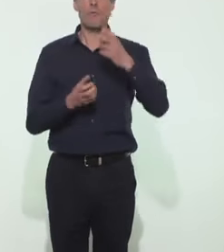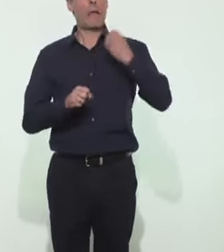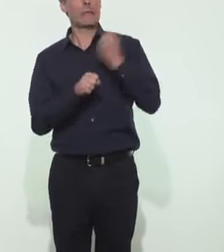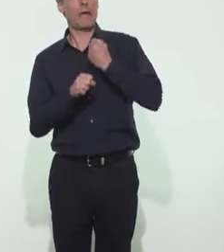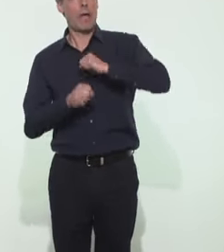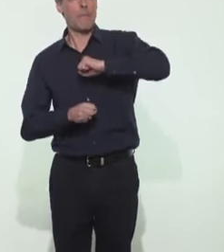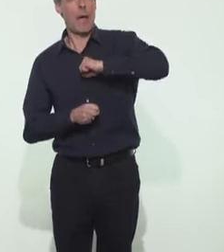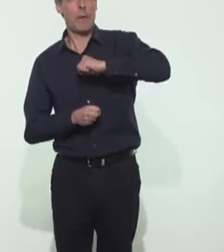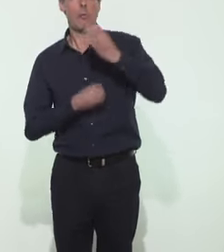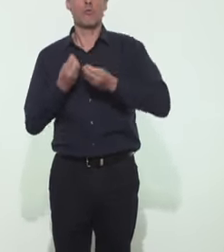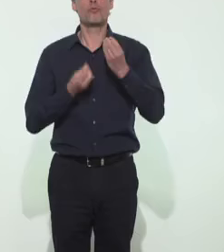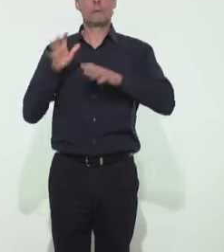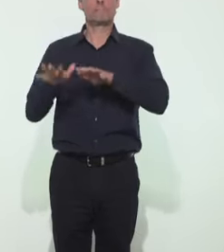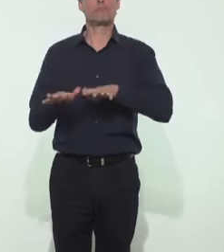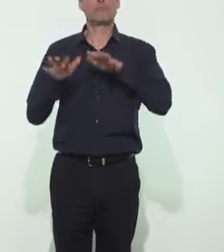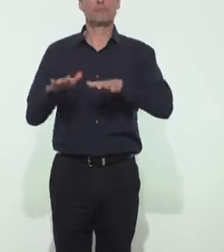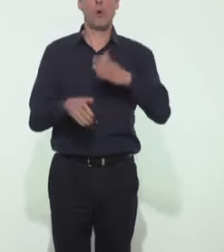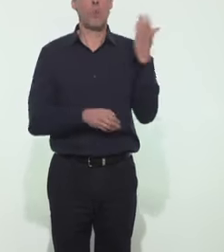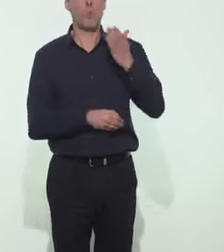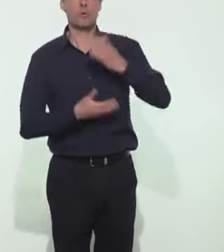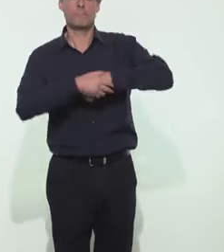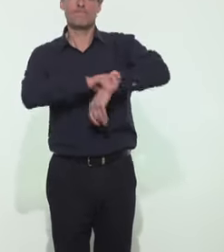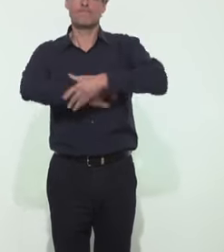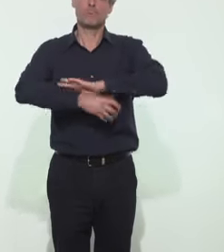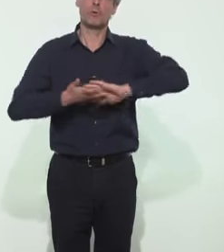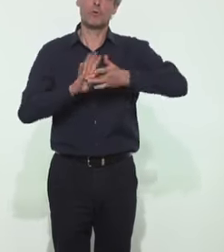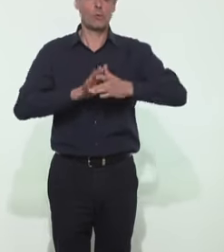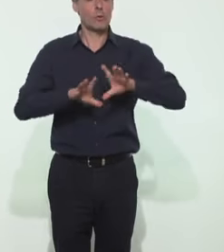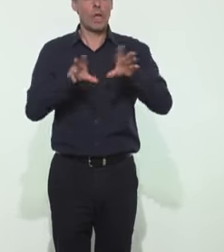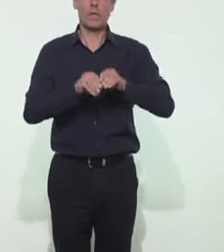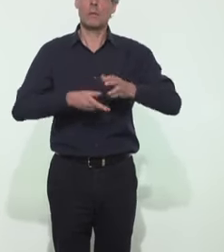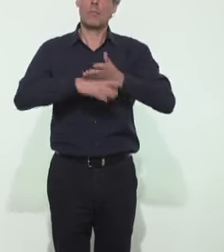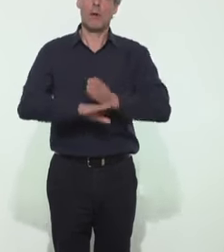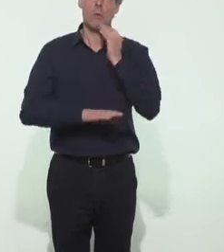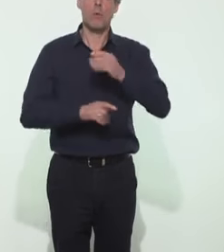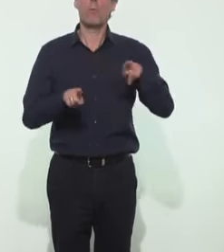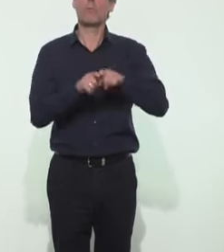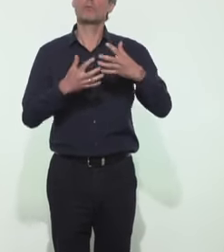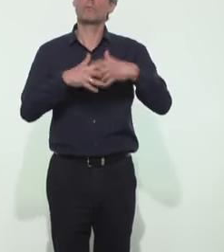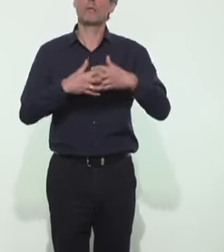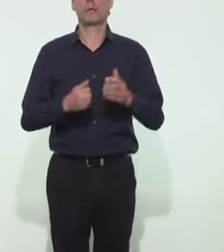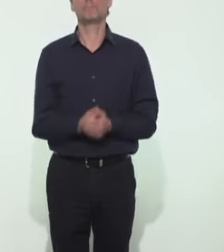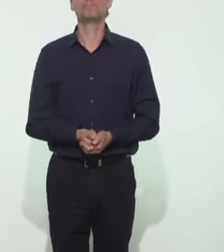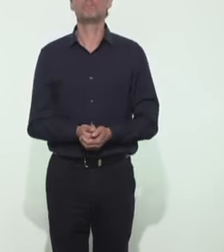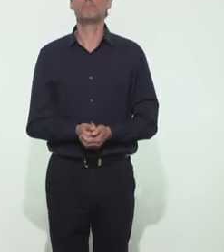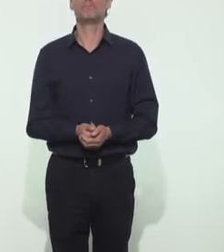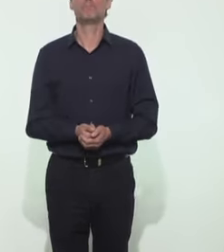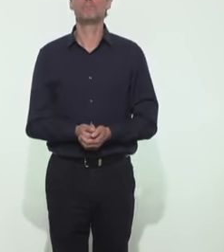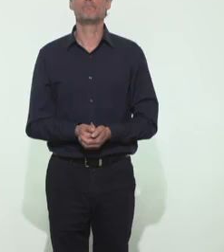dans les établissements de santé et le besoin de mobiliser toutes les ressources humaines et logistiques disponibles